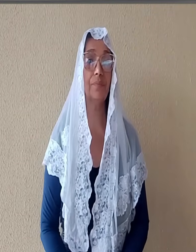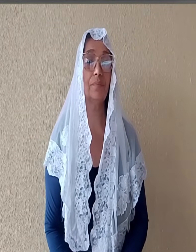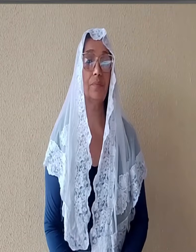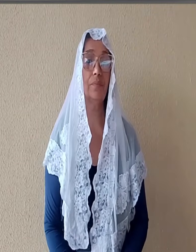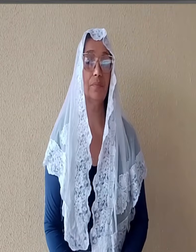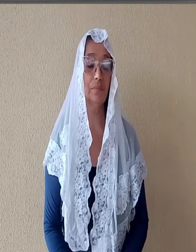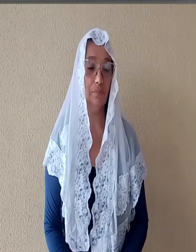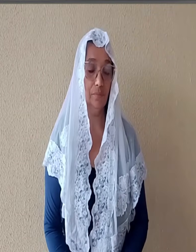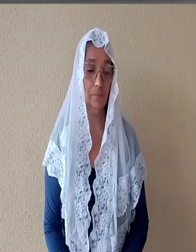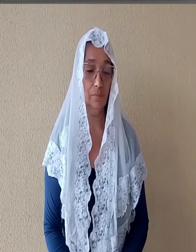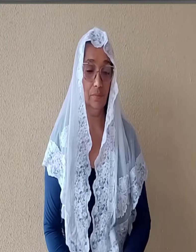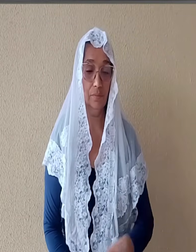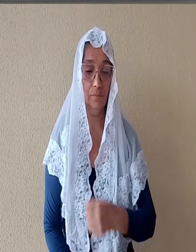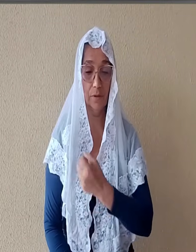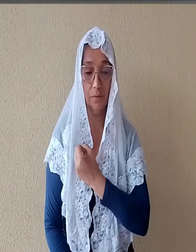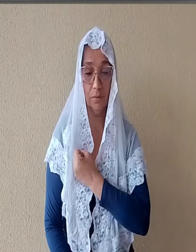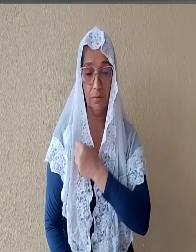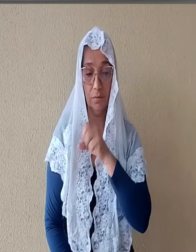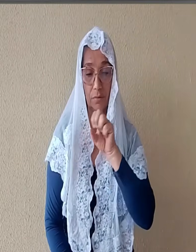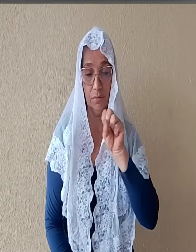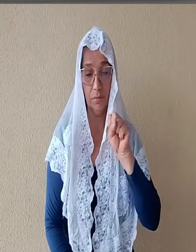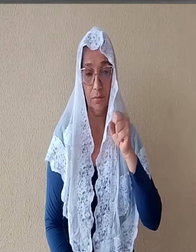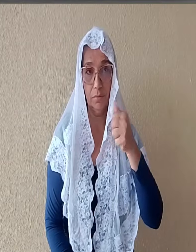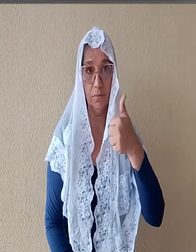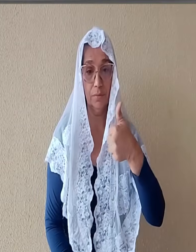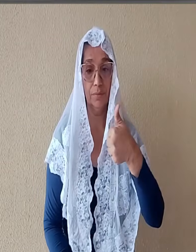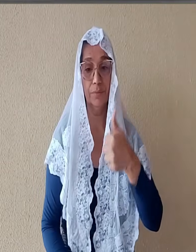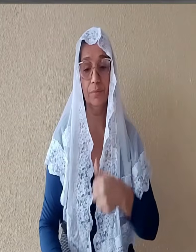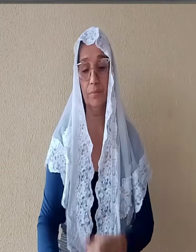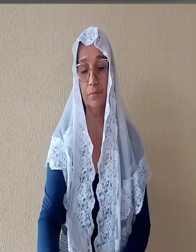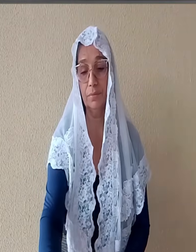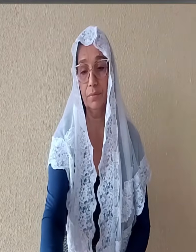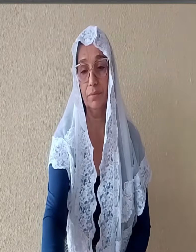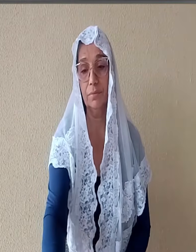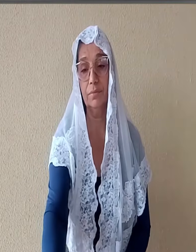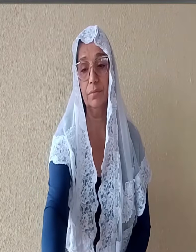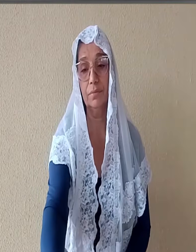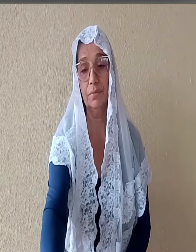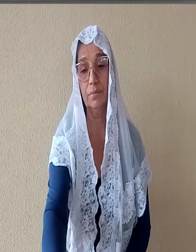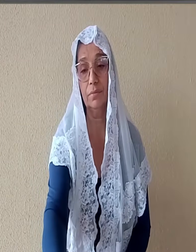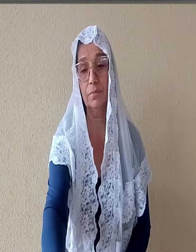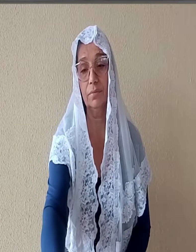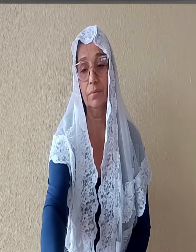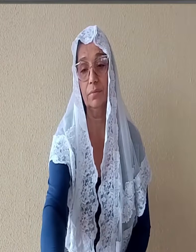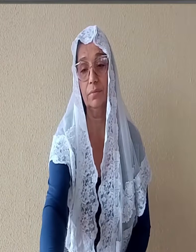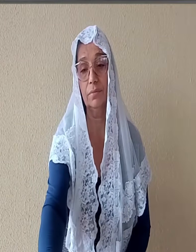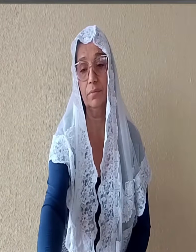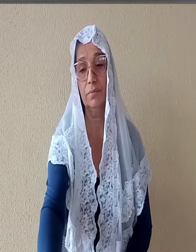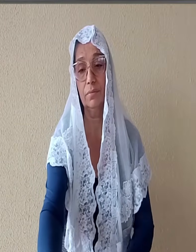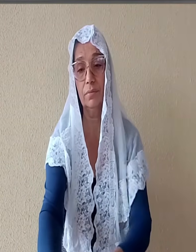81. 81. Meu Deus. Glória a Deus.